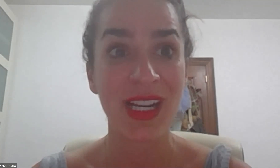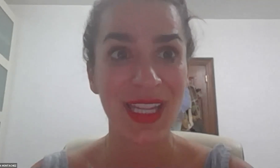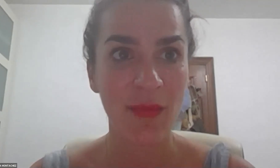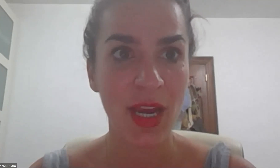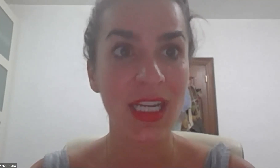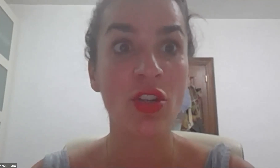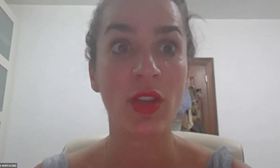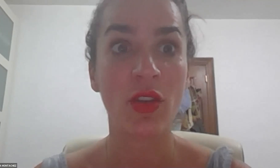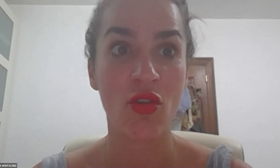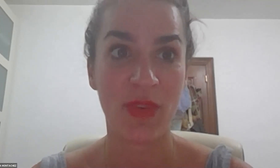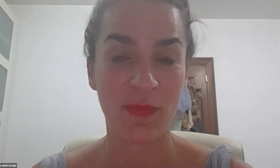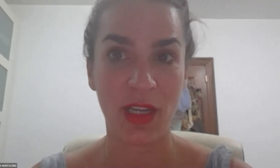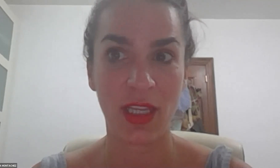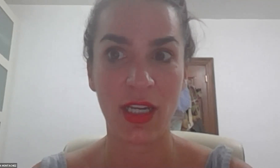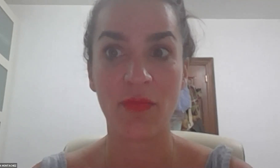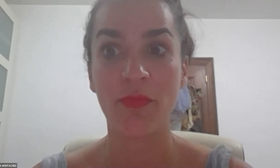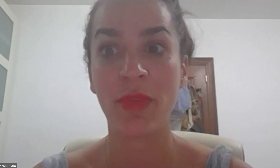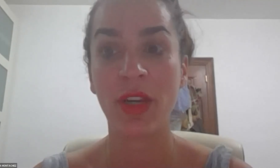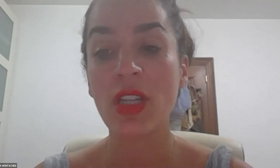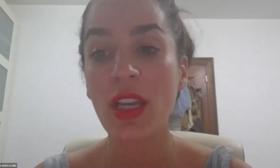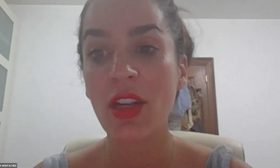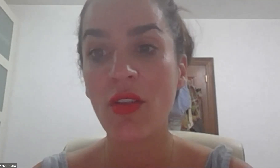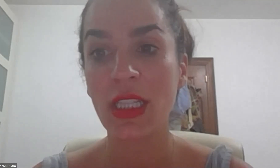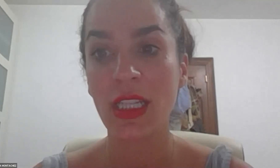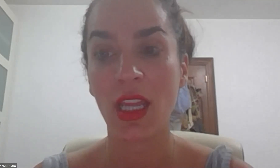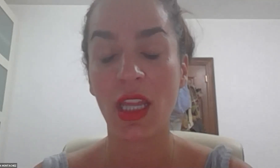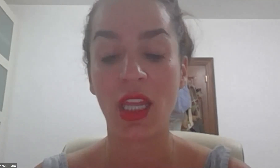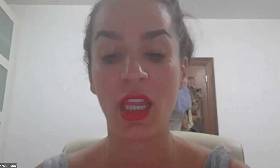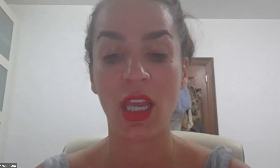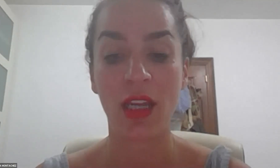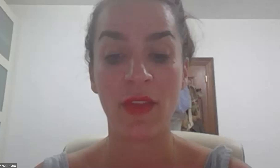con más temas y sobre todo con más prácticas. Pero sí que quiero antes